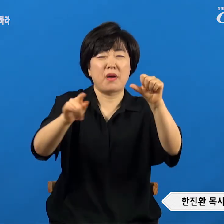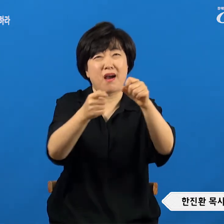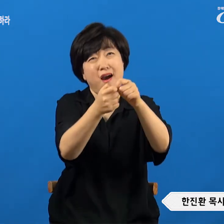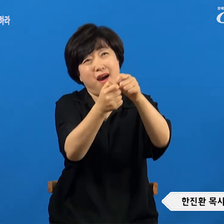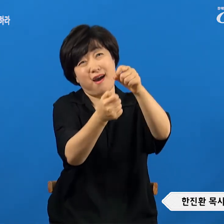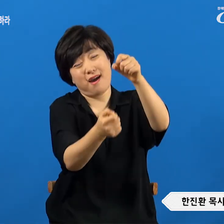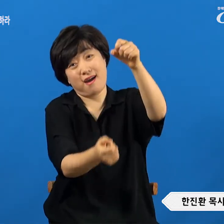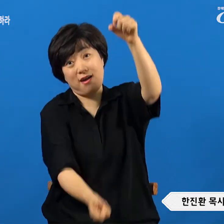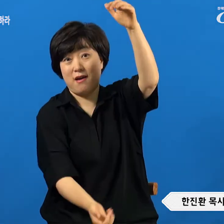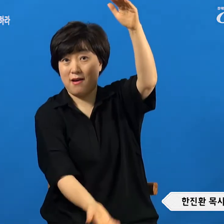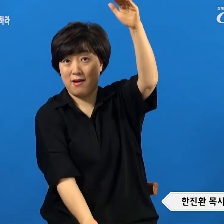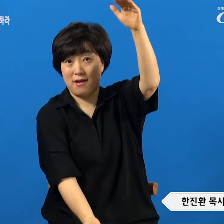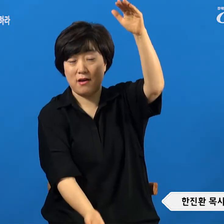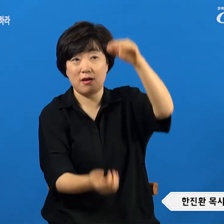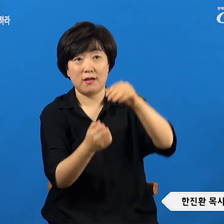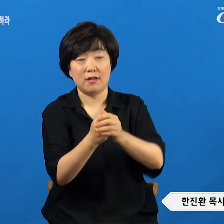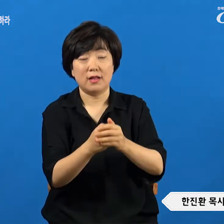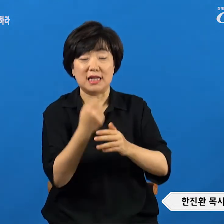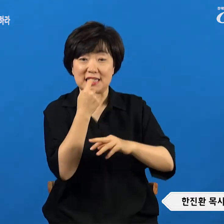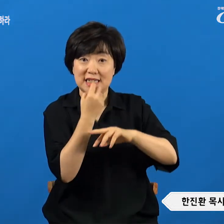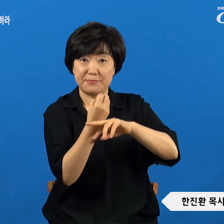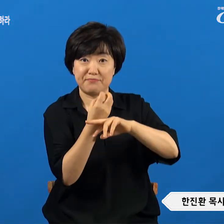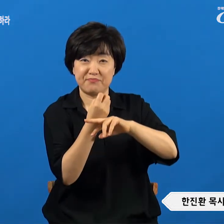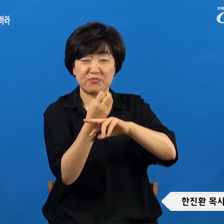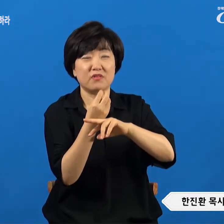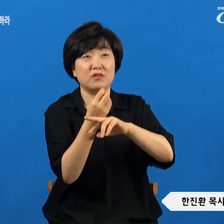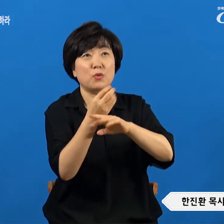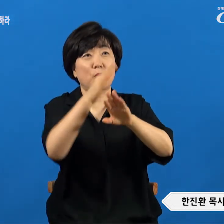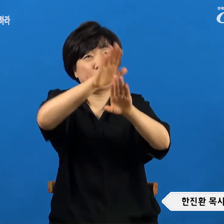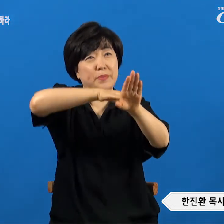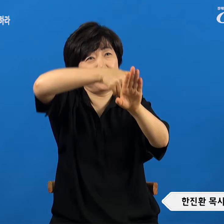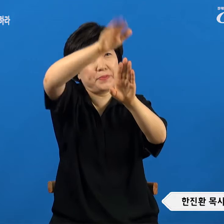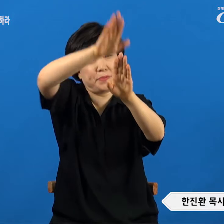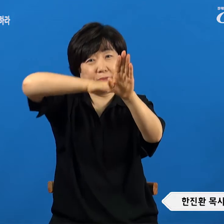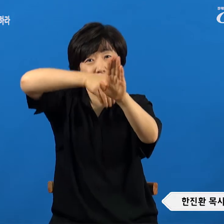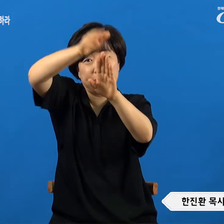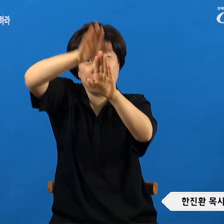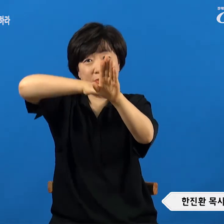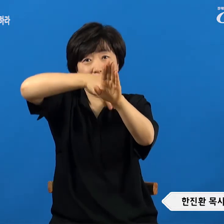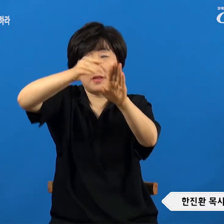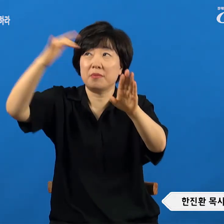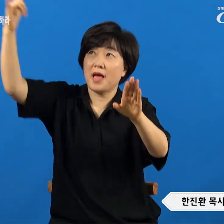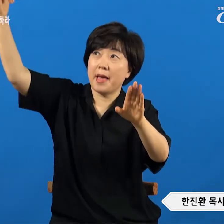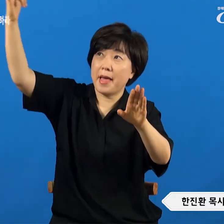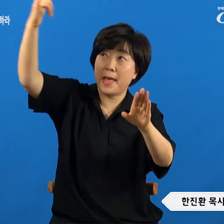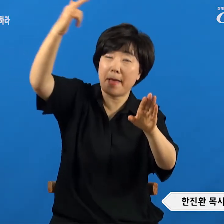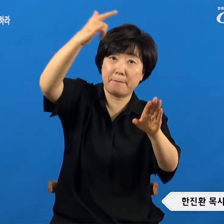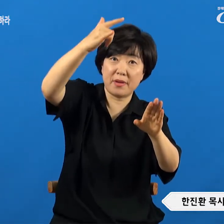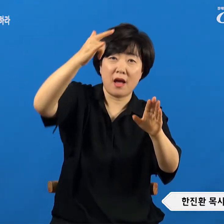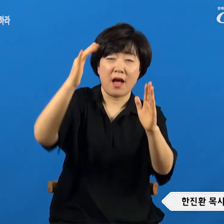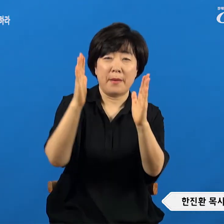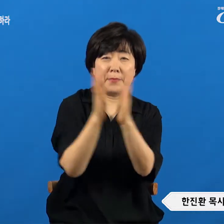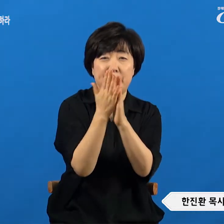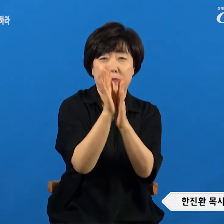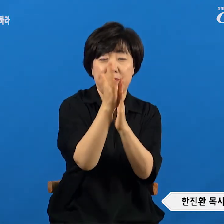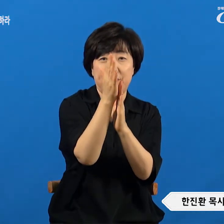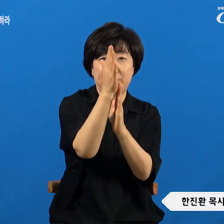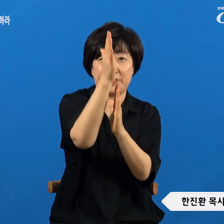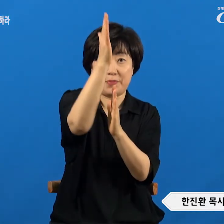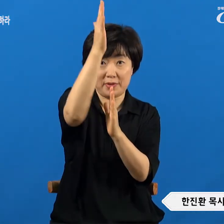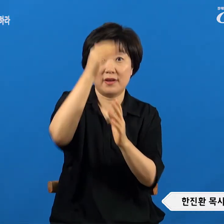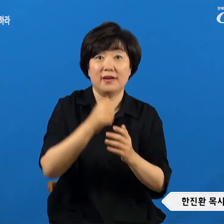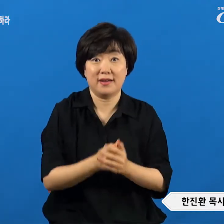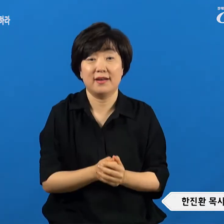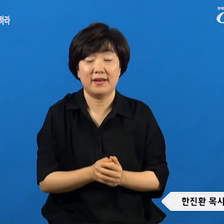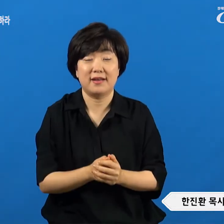전신을 금으로 덮어 씌웠기 때문에 햇빛을 받아서 아주 반짝반짝 찬란하게 빛을 냅니다.